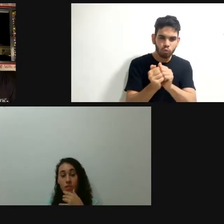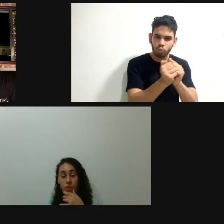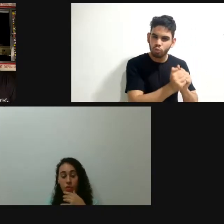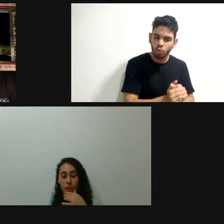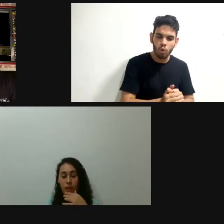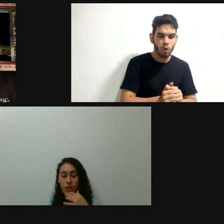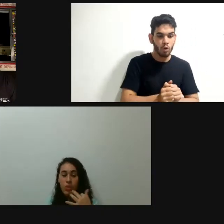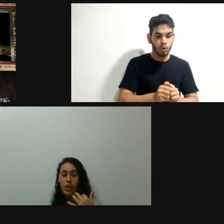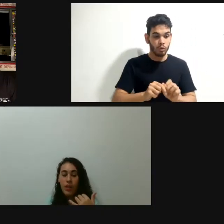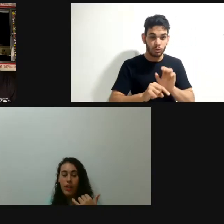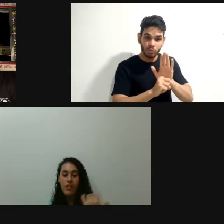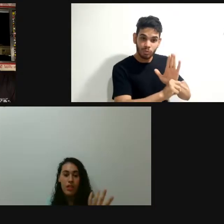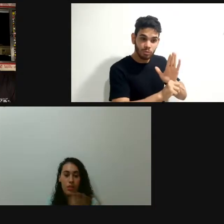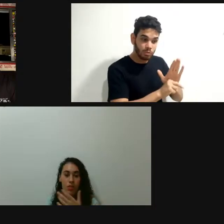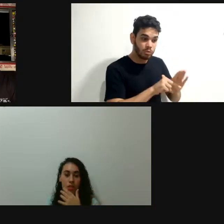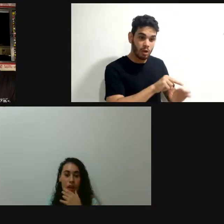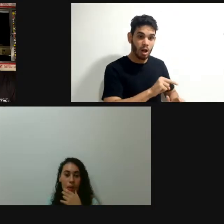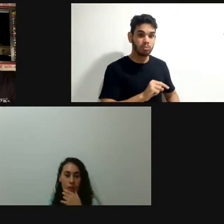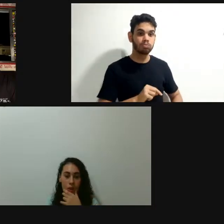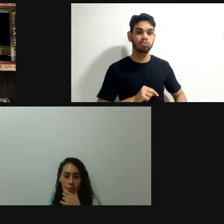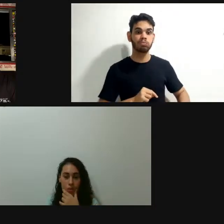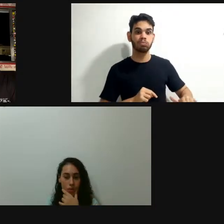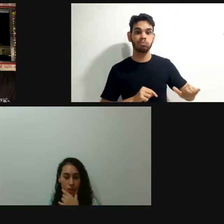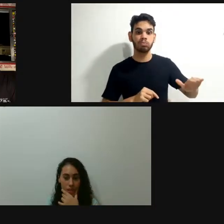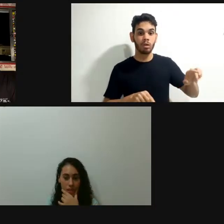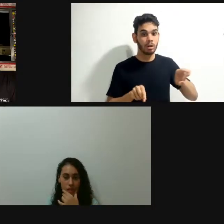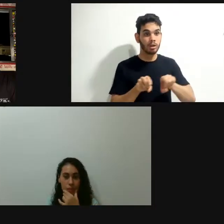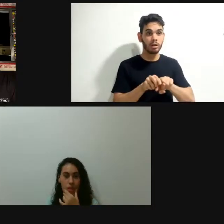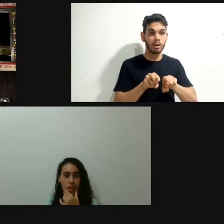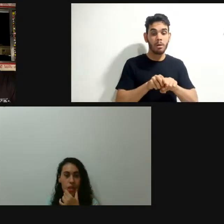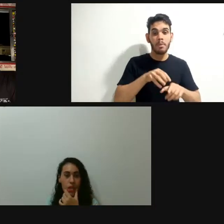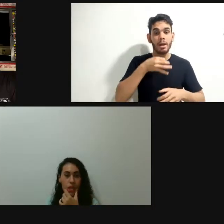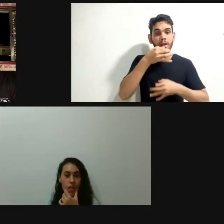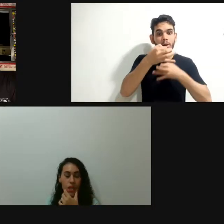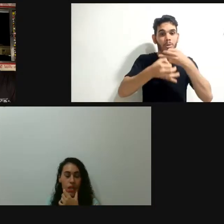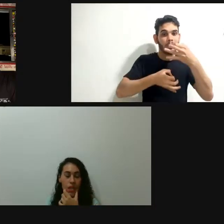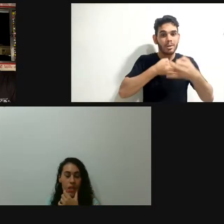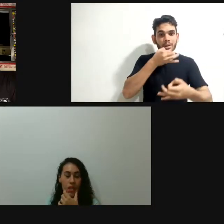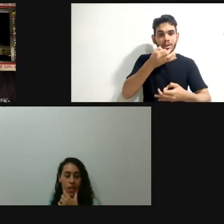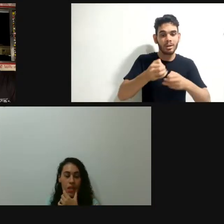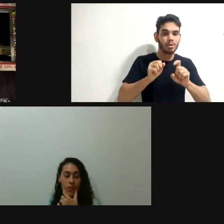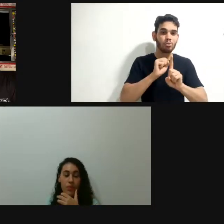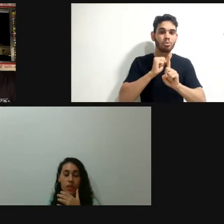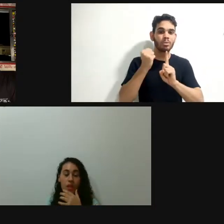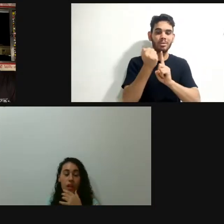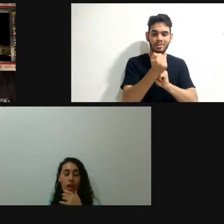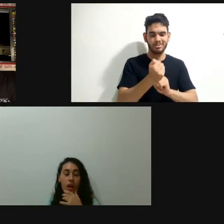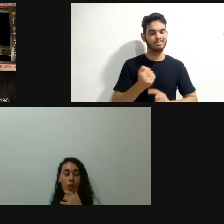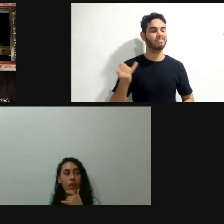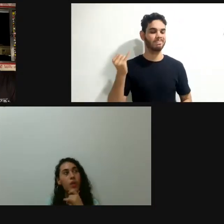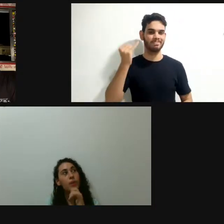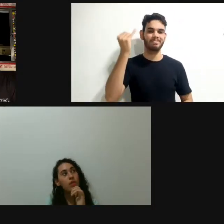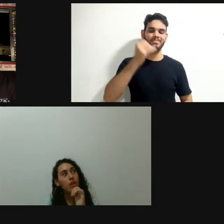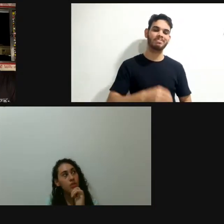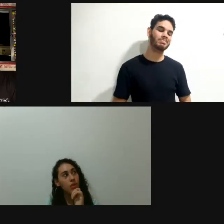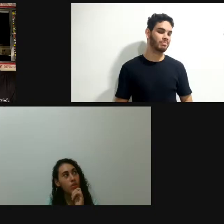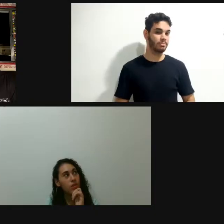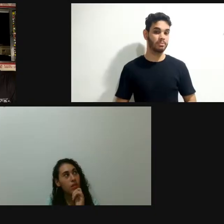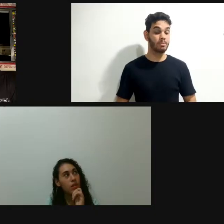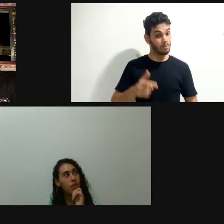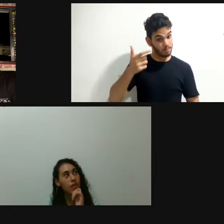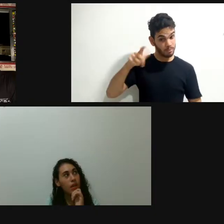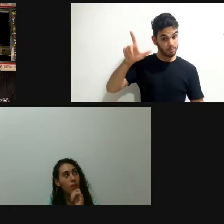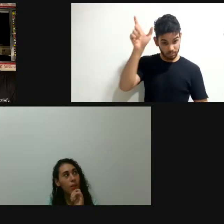no desenvolvimento e na crítica social que eu busco fazer. E outra personagem, eu